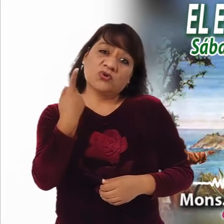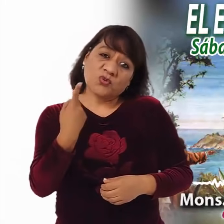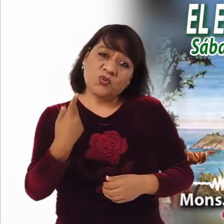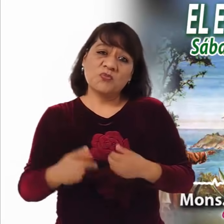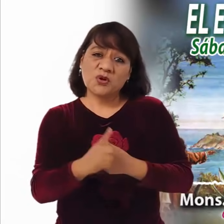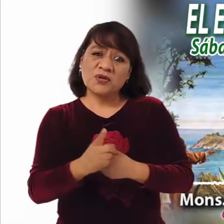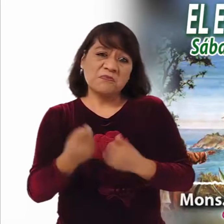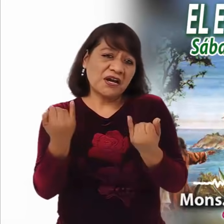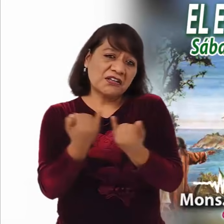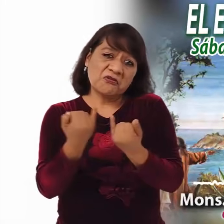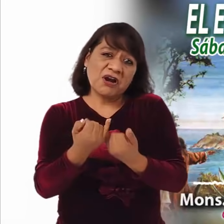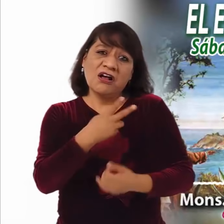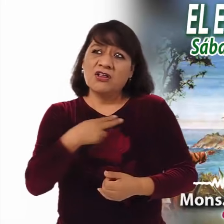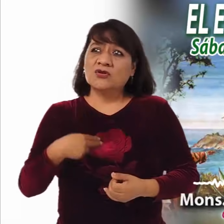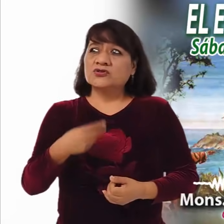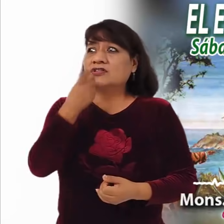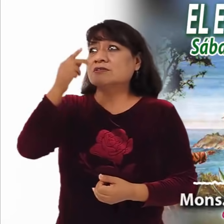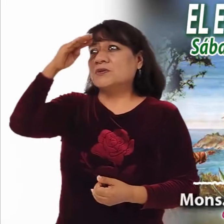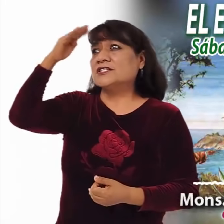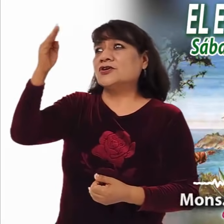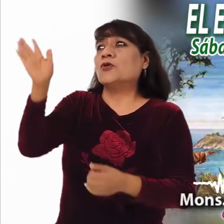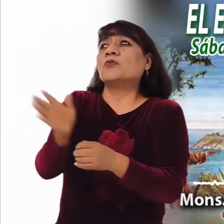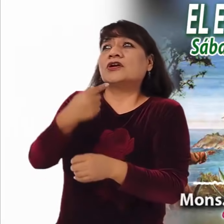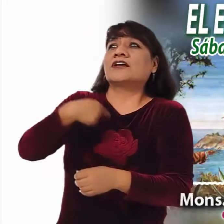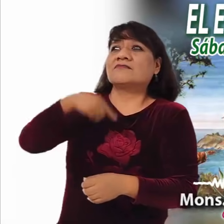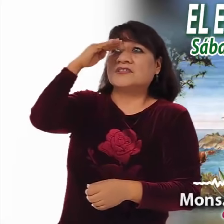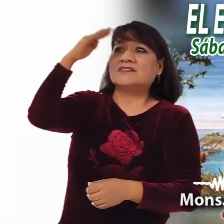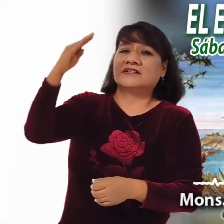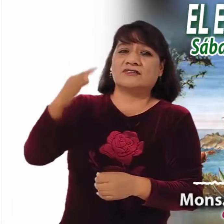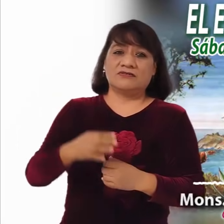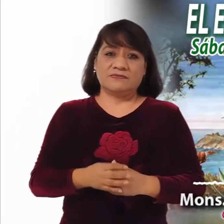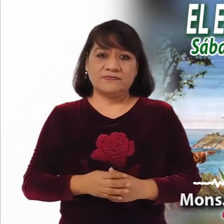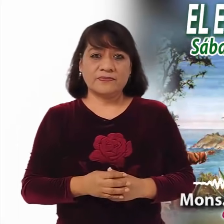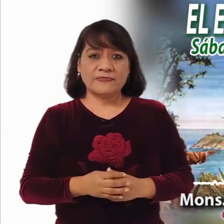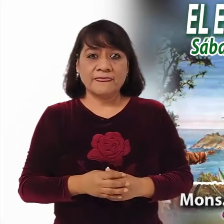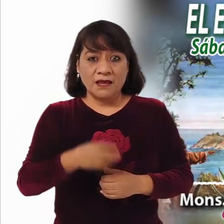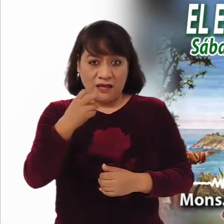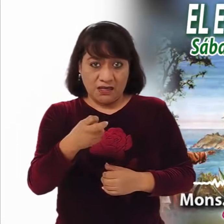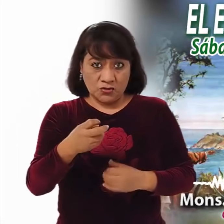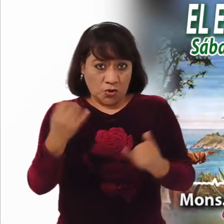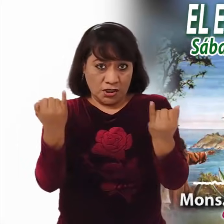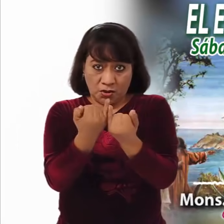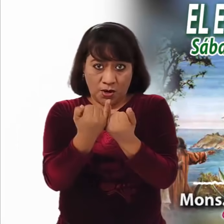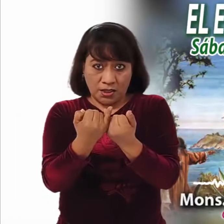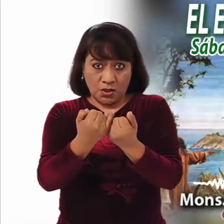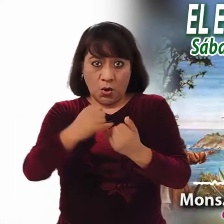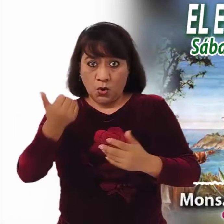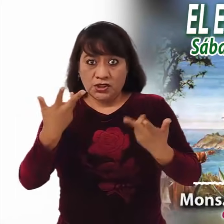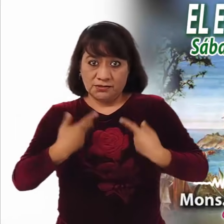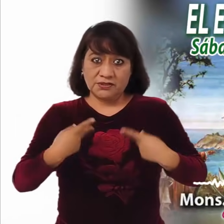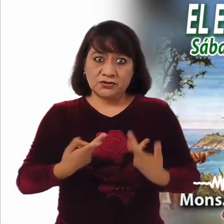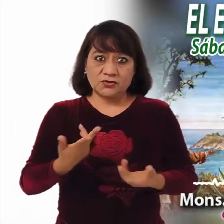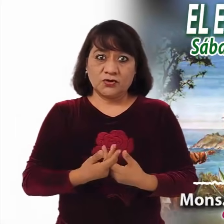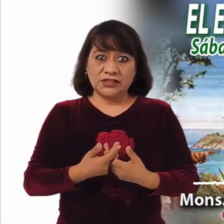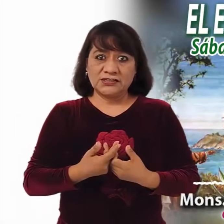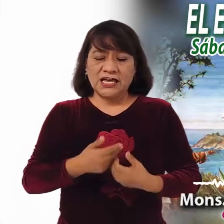a nosotros una desgracia semejante, reclamamos al Señor: ¿por qué a mí? Estos reclamos los